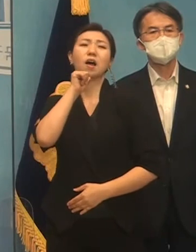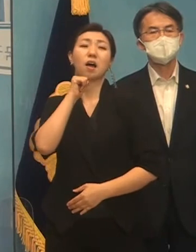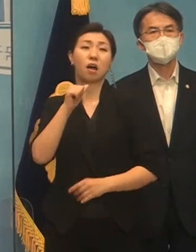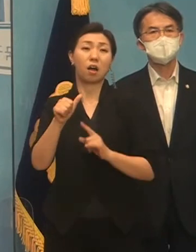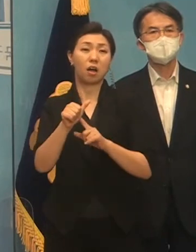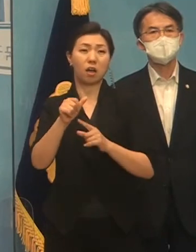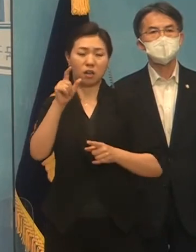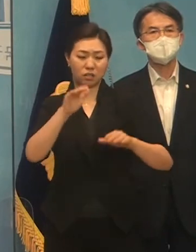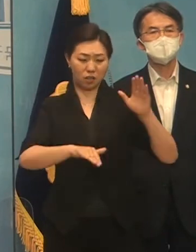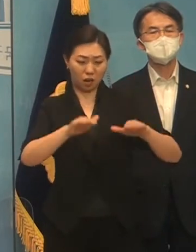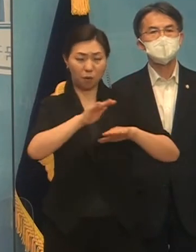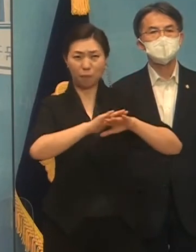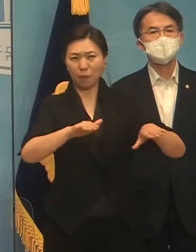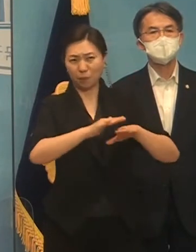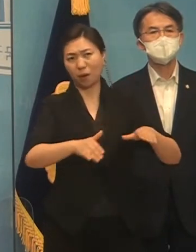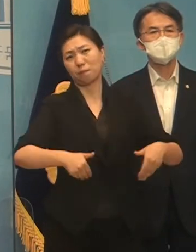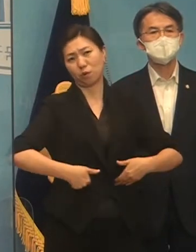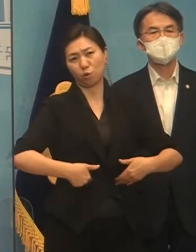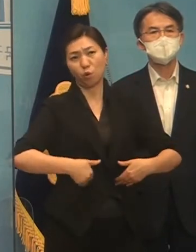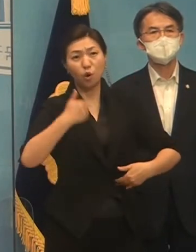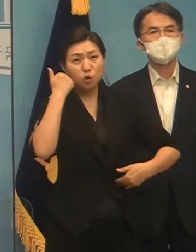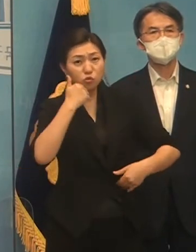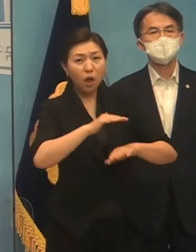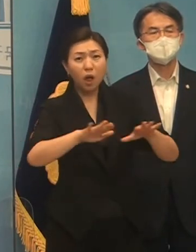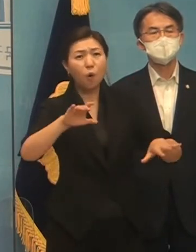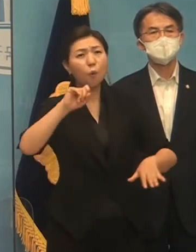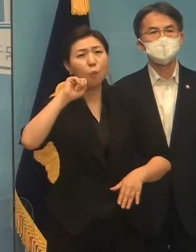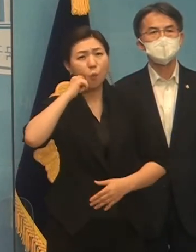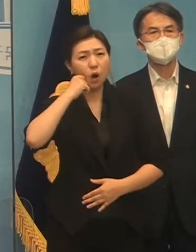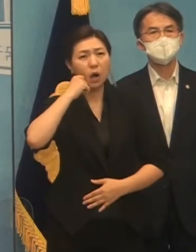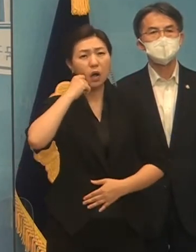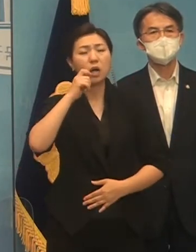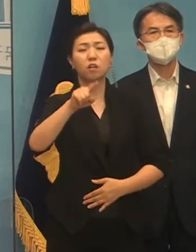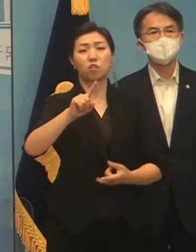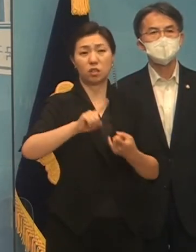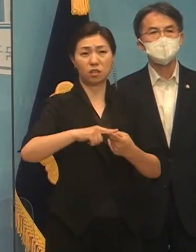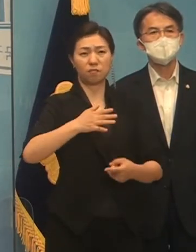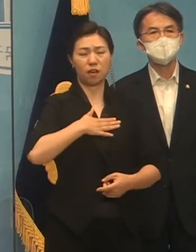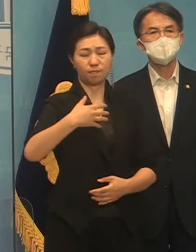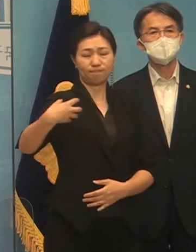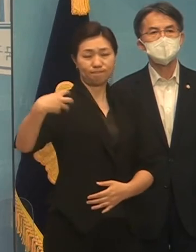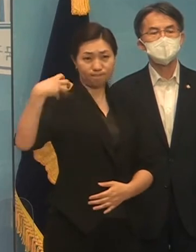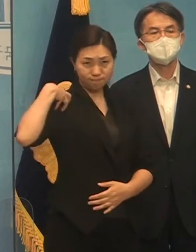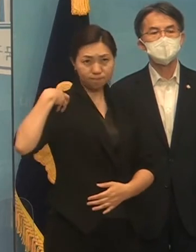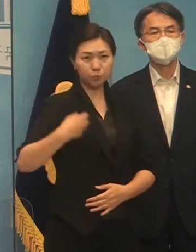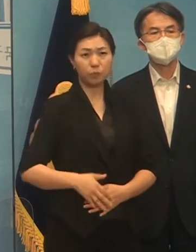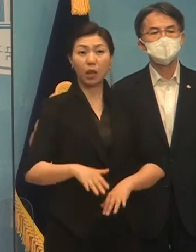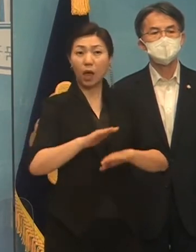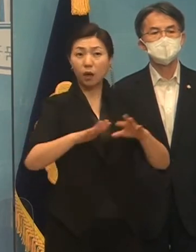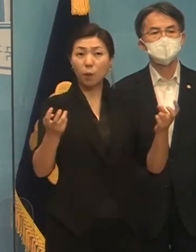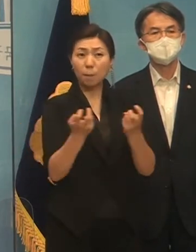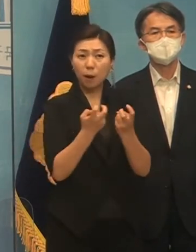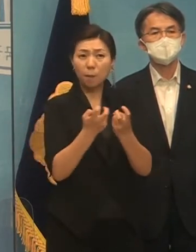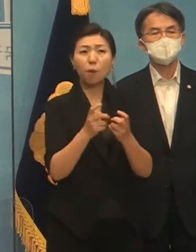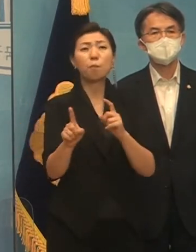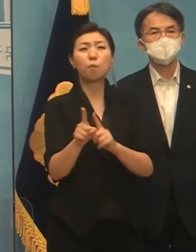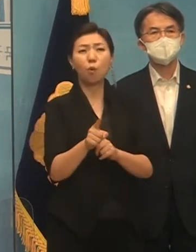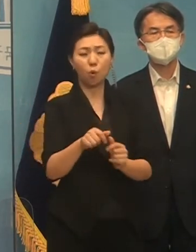지금까지 누구도 해결하지 못하고 있습니다. 제가 해결하겠습니다. 제 해법은